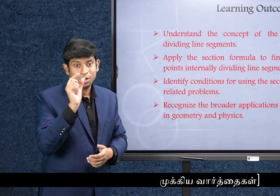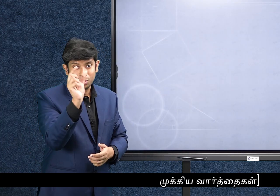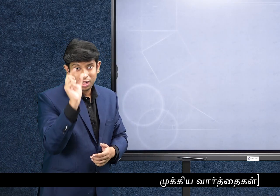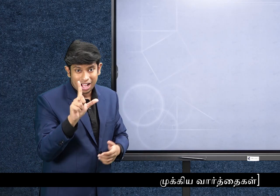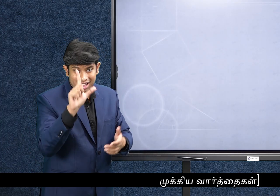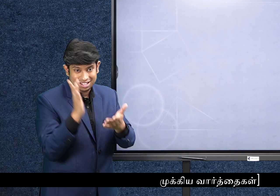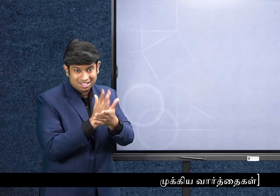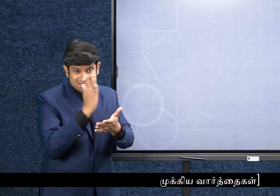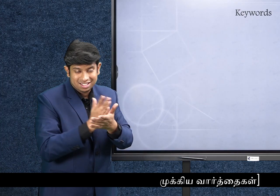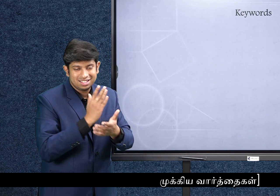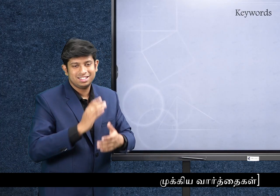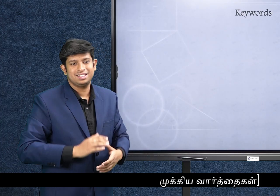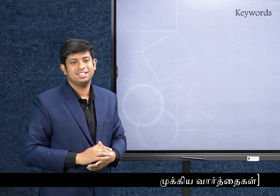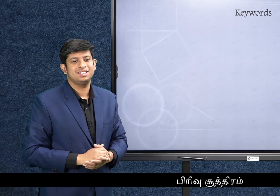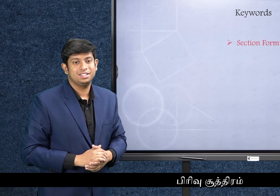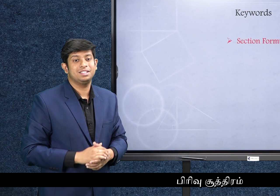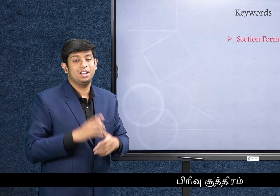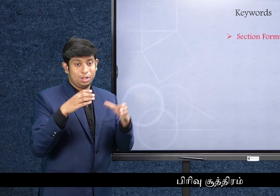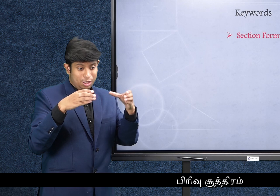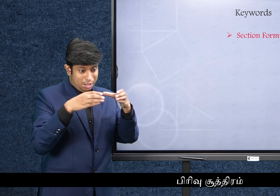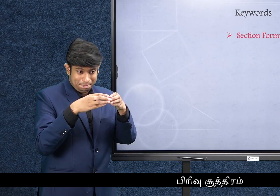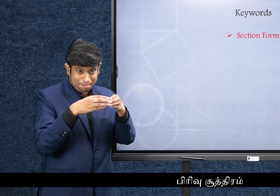முக்கிய வார்த்தைகள்: பிரிவு சூத்திரம்,